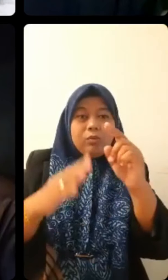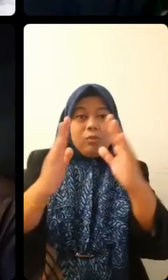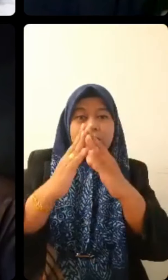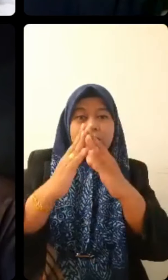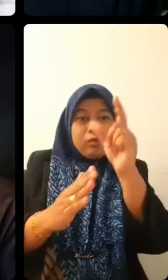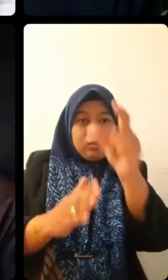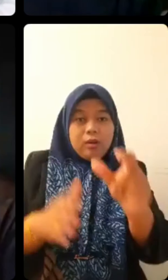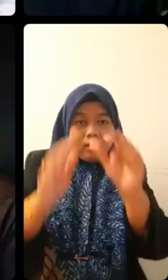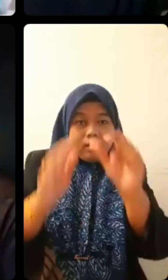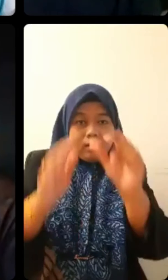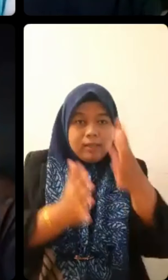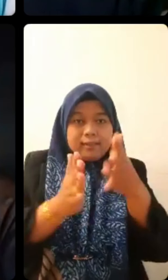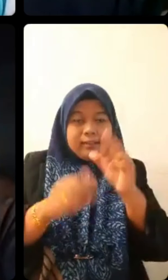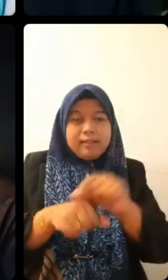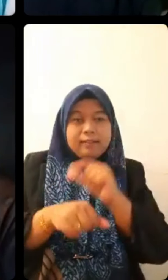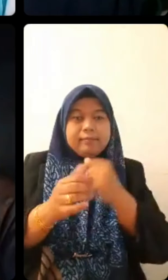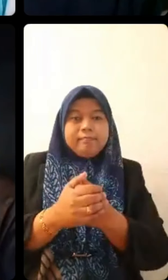mana berjalannya,